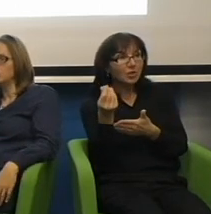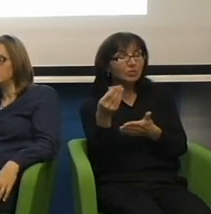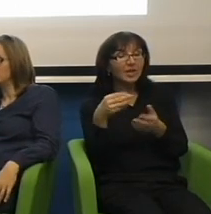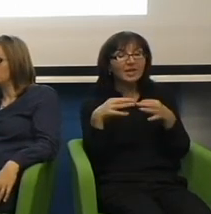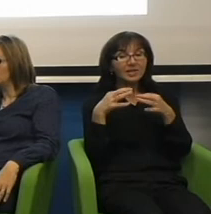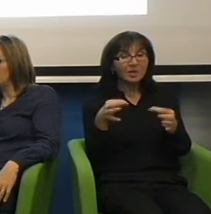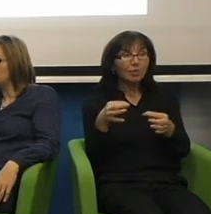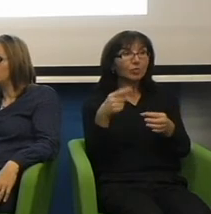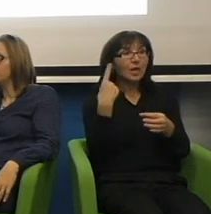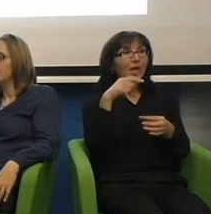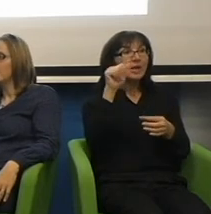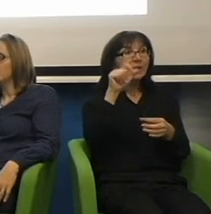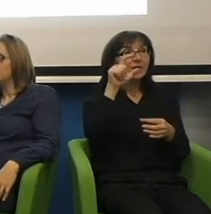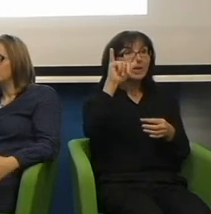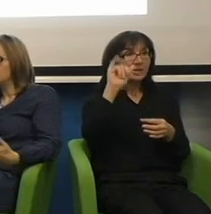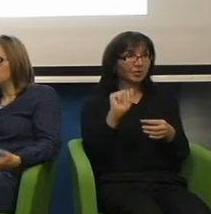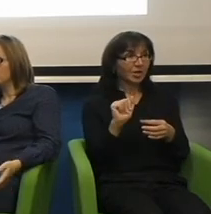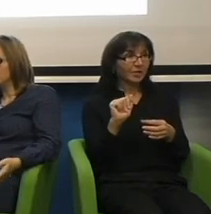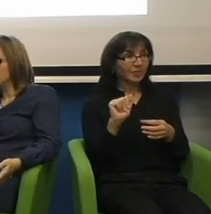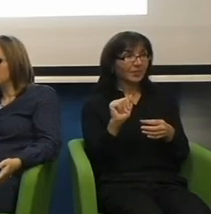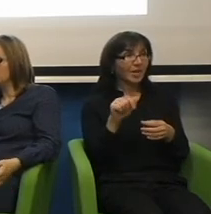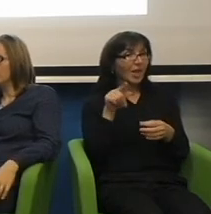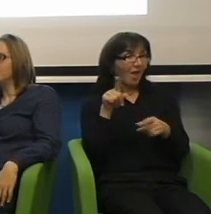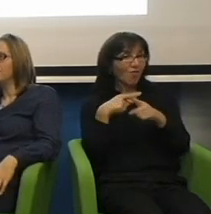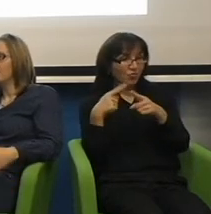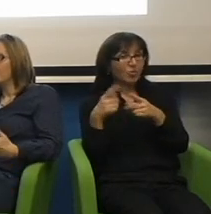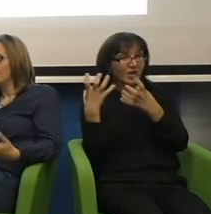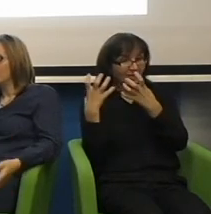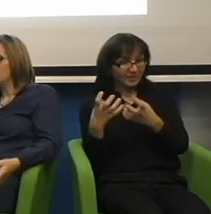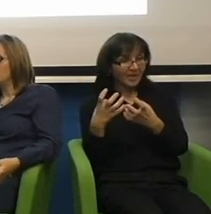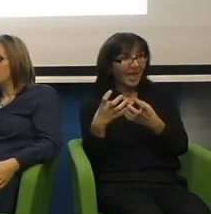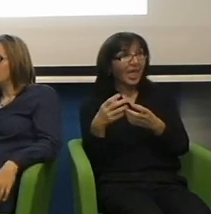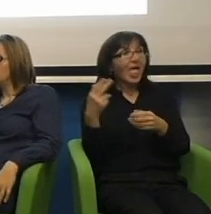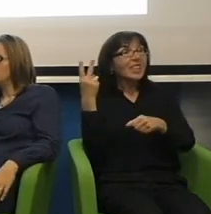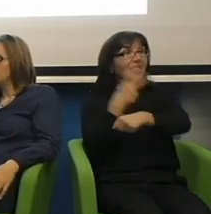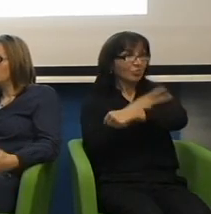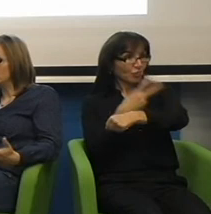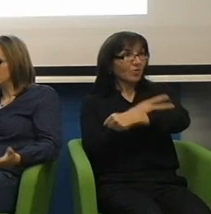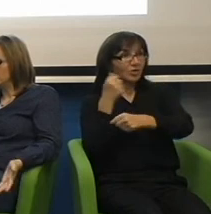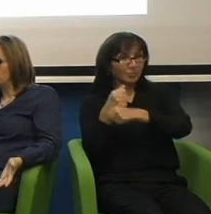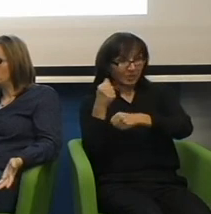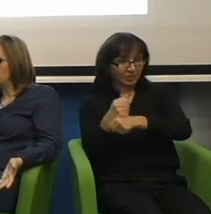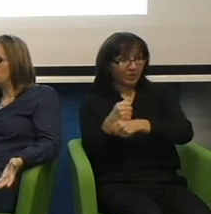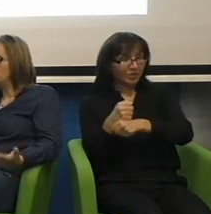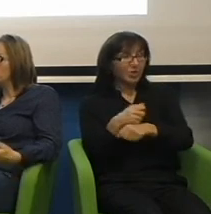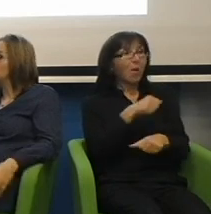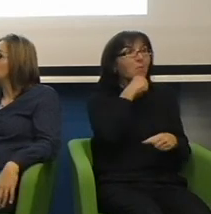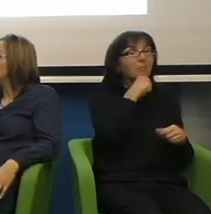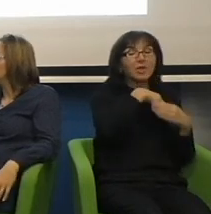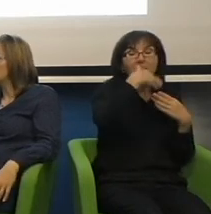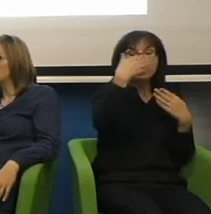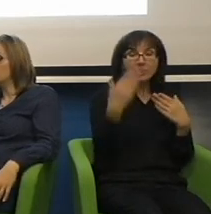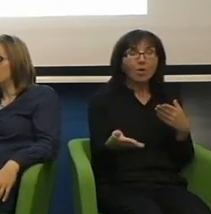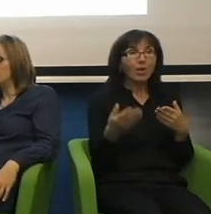o tym, żeby zostać taksówkarzem. Babcia wyłożyła mu całą sumę. Umówili się, że on ten samochód kupi i że